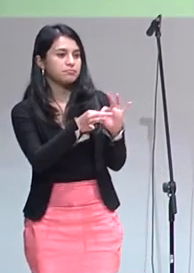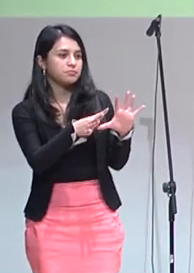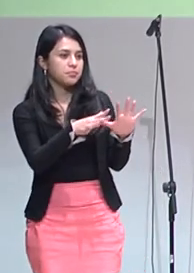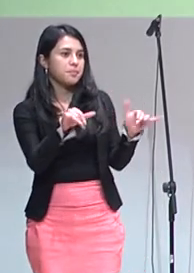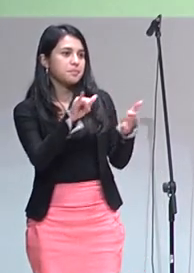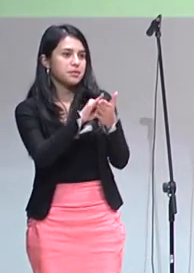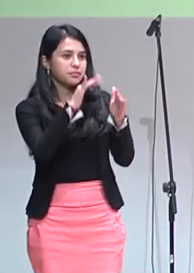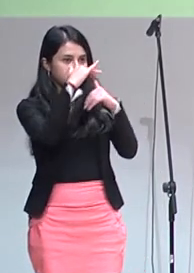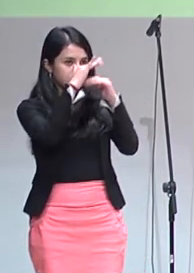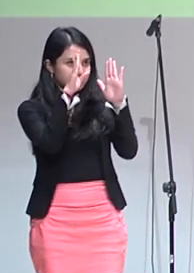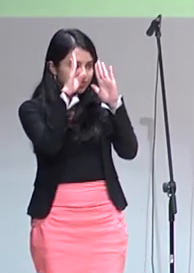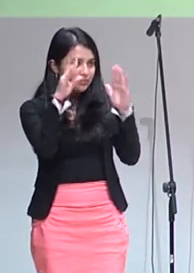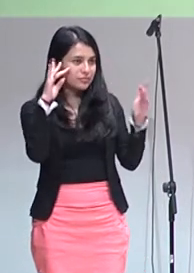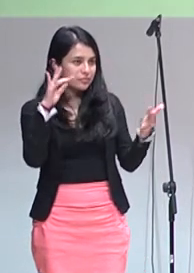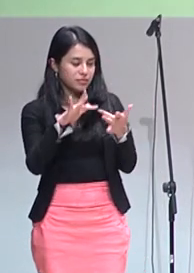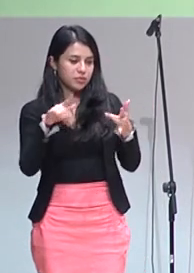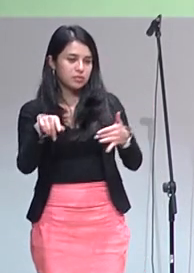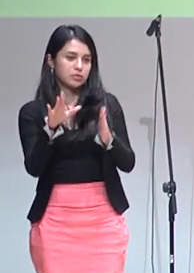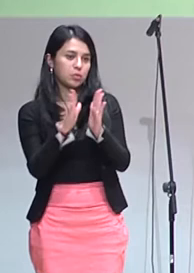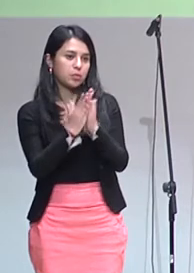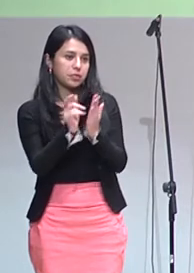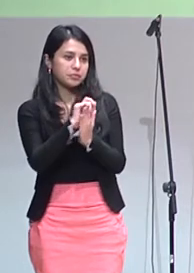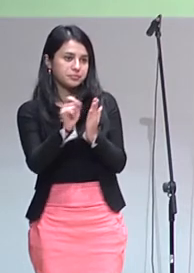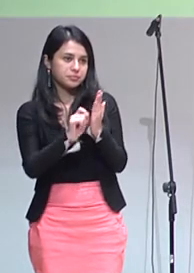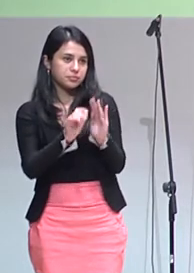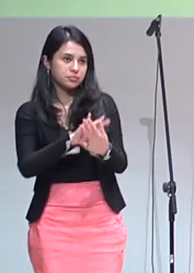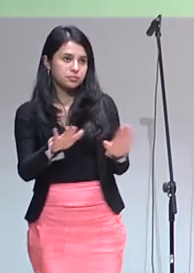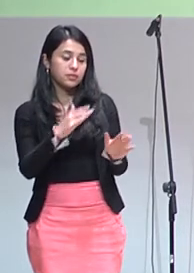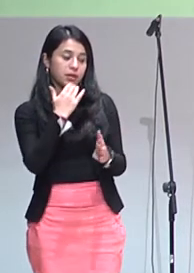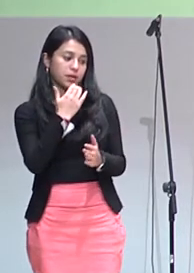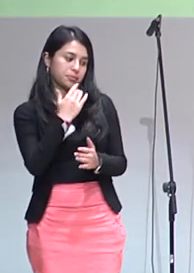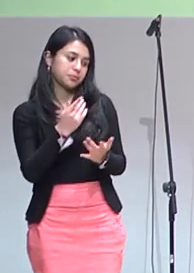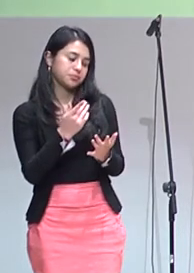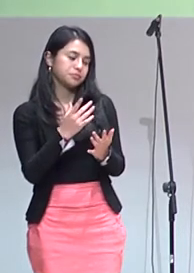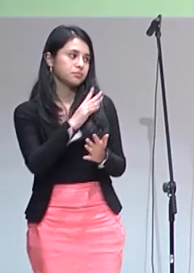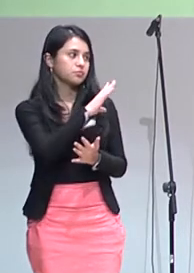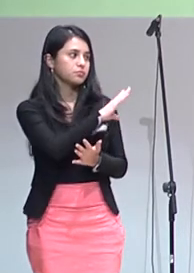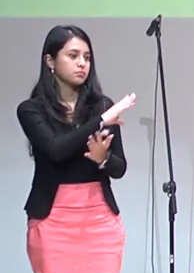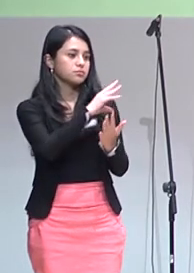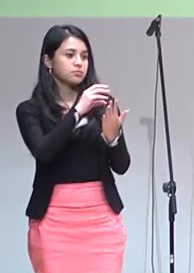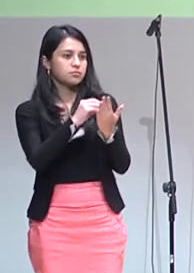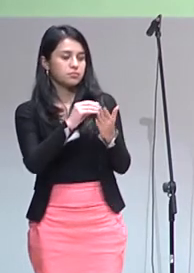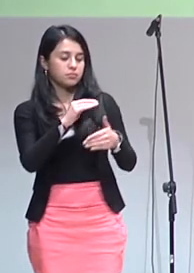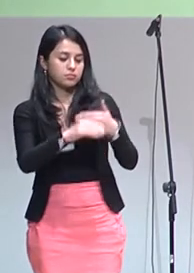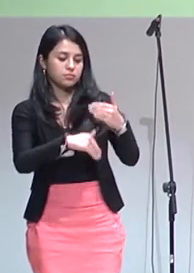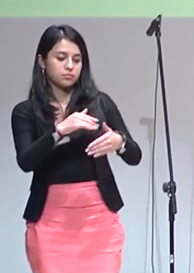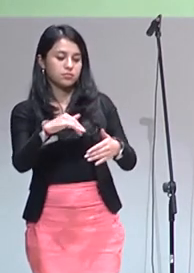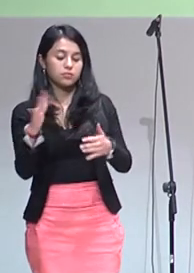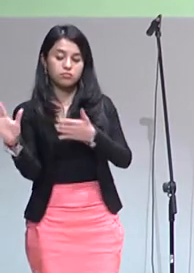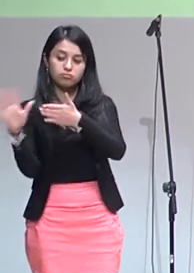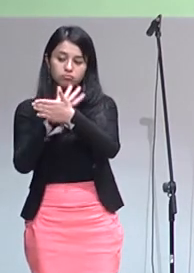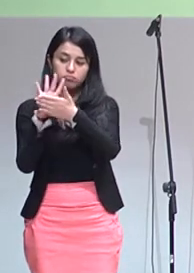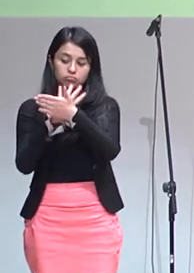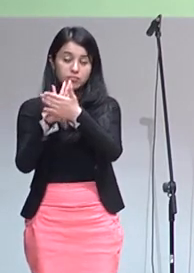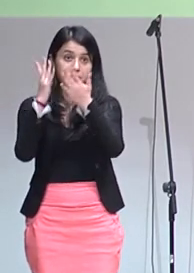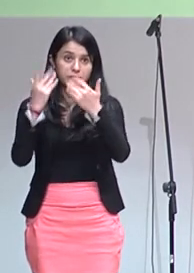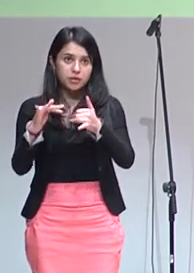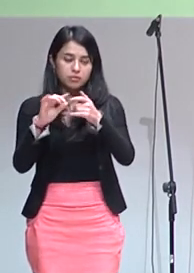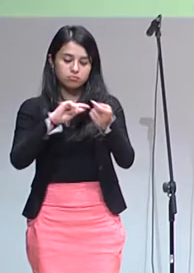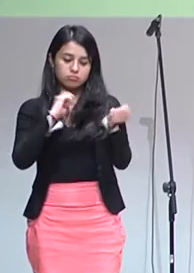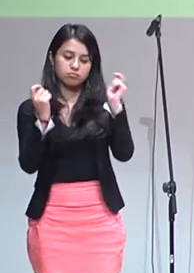esquema del cuaderno, porque el hecho de pasar de esa tradición oral a una tradición pues